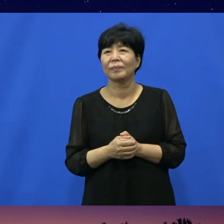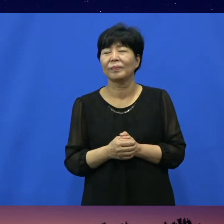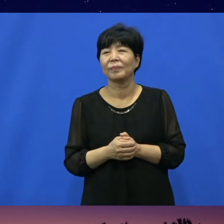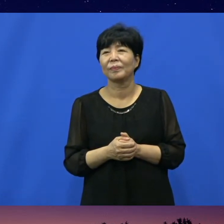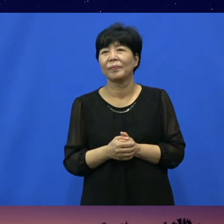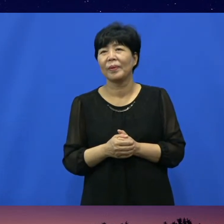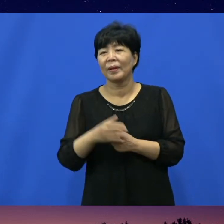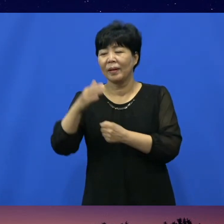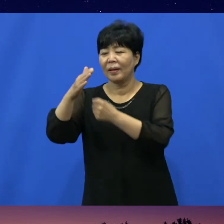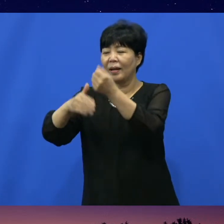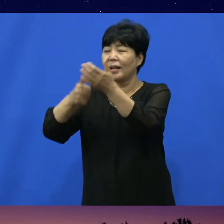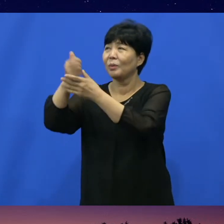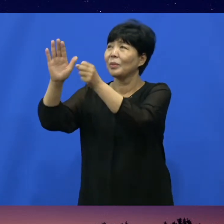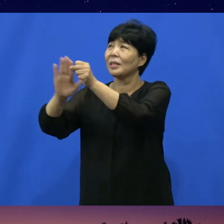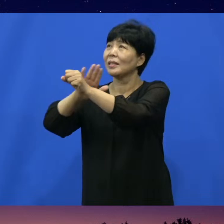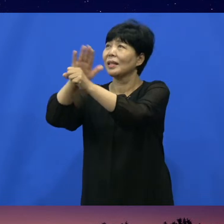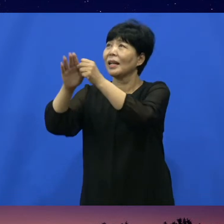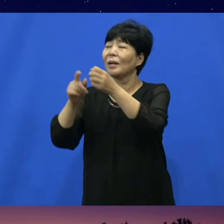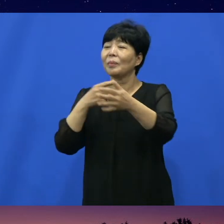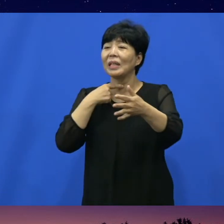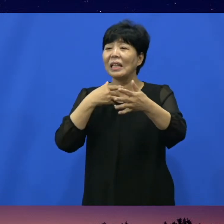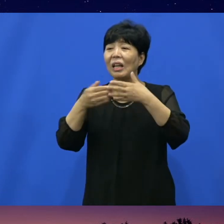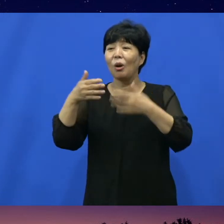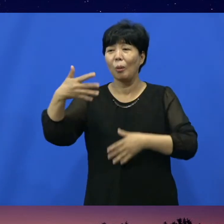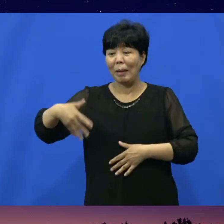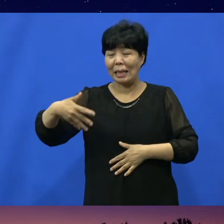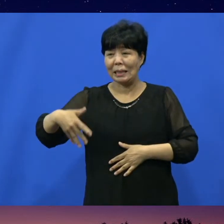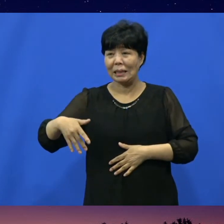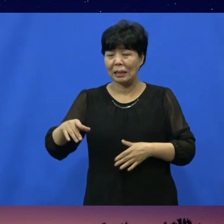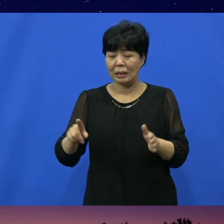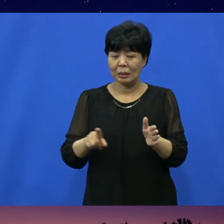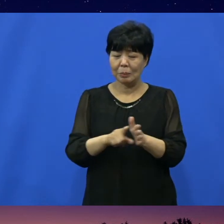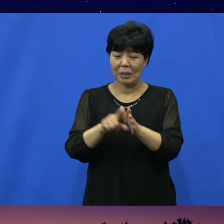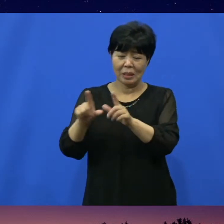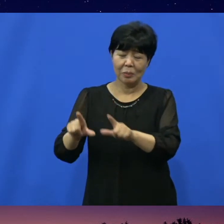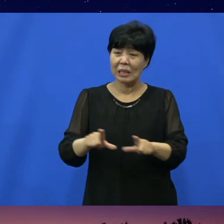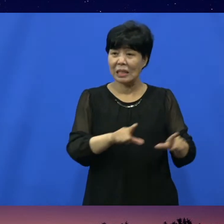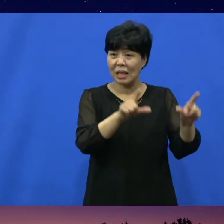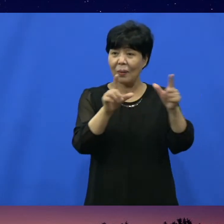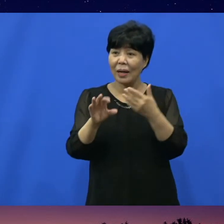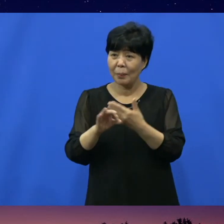여러분, 우리가 하나님의 사랑을 경험하지 못하고 신앙생활하면 어떻게 되는 줄 아세요? 종교생활이에요.